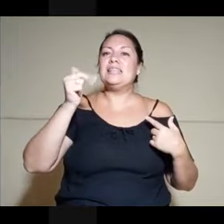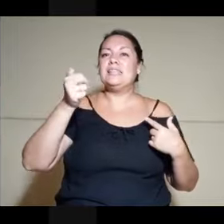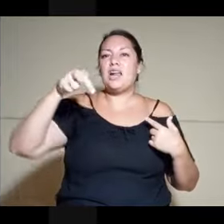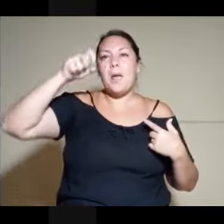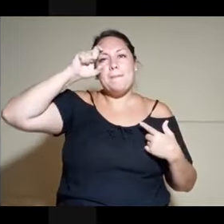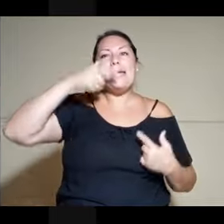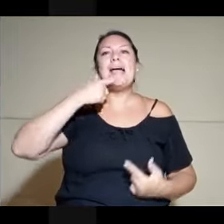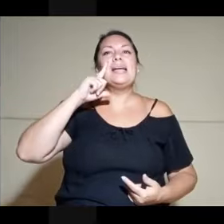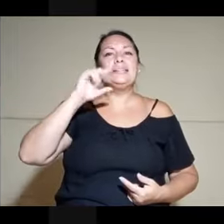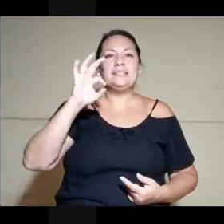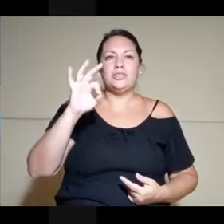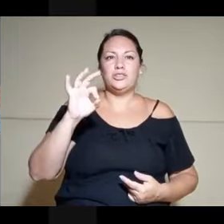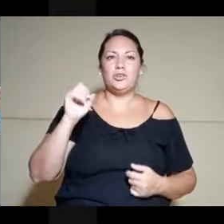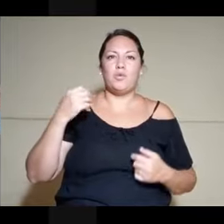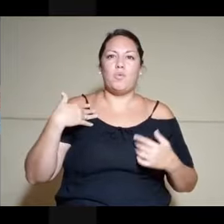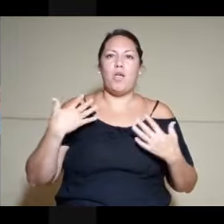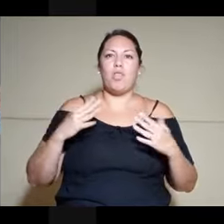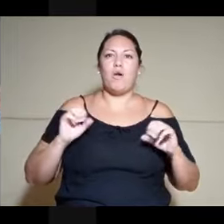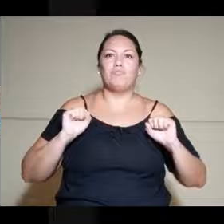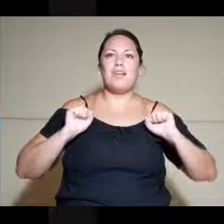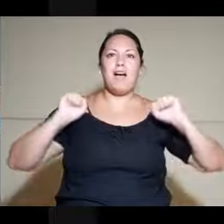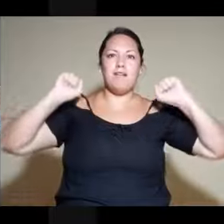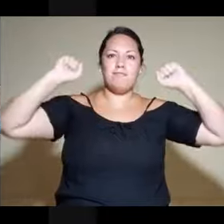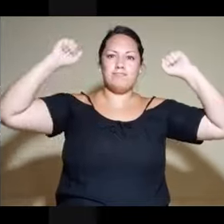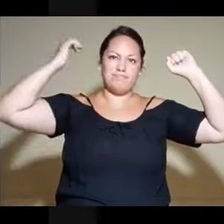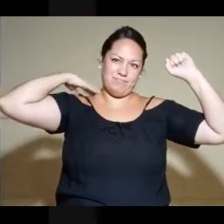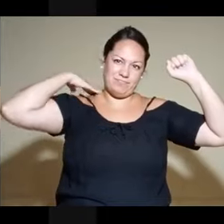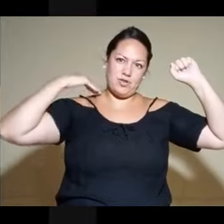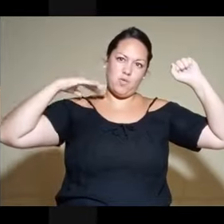Sí, profe. Bien, el trapecio es este músculo de acá atrás.